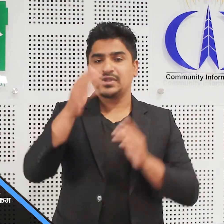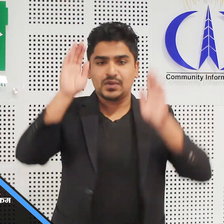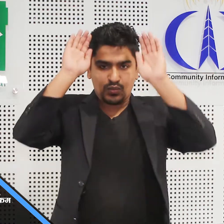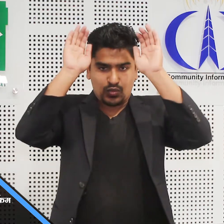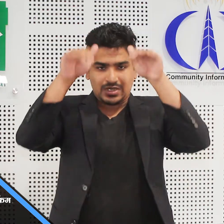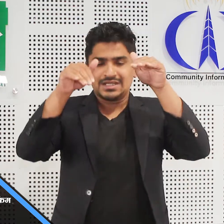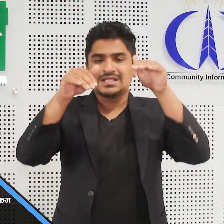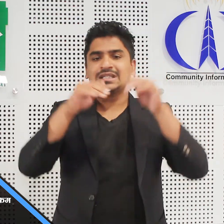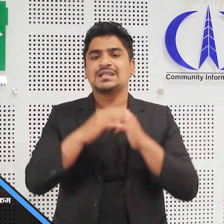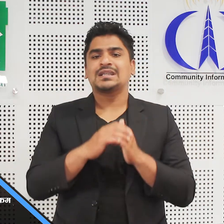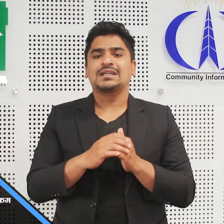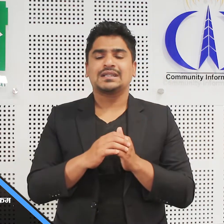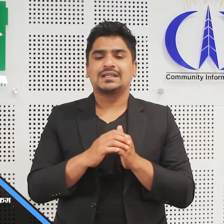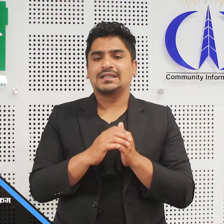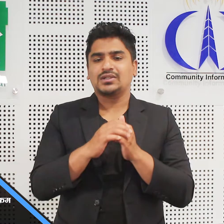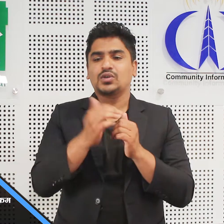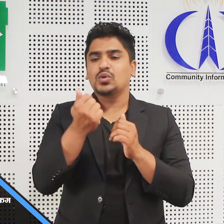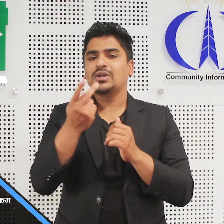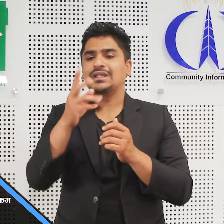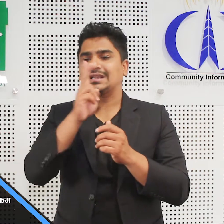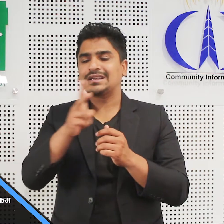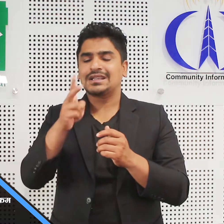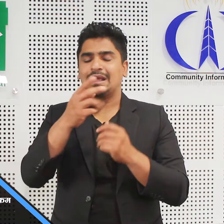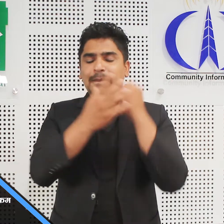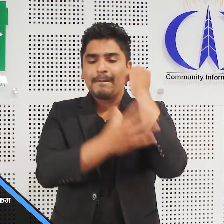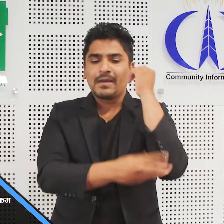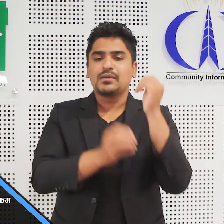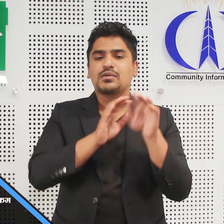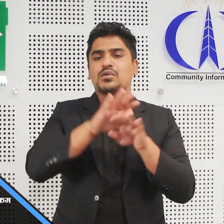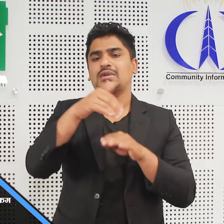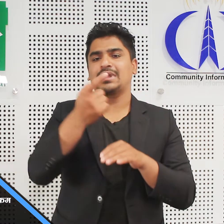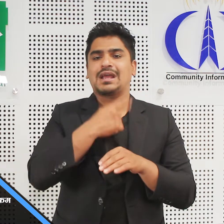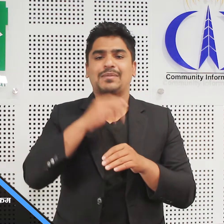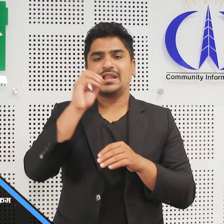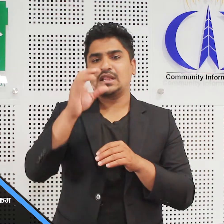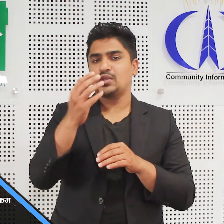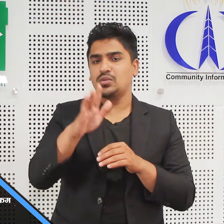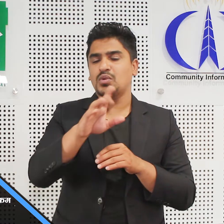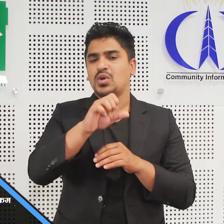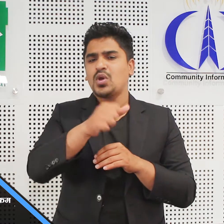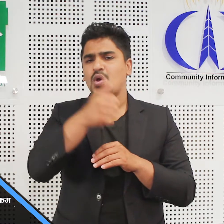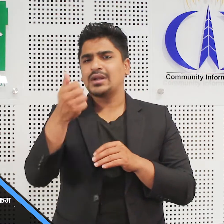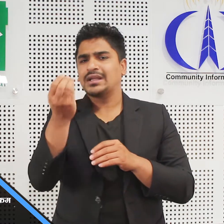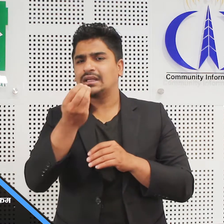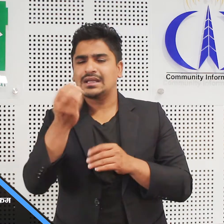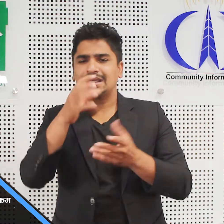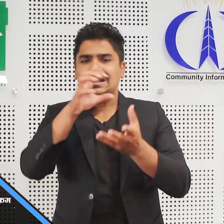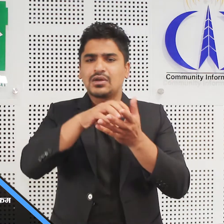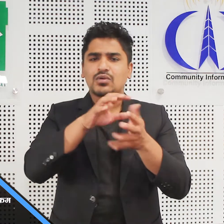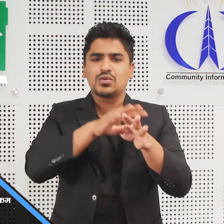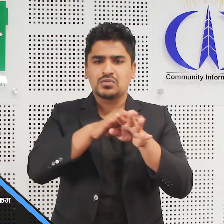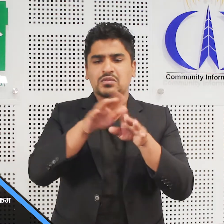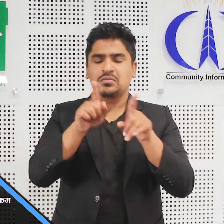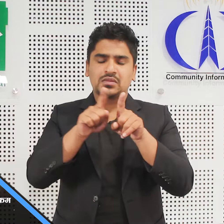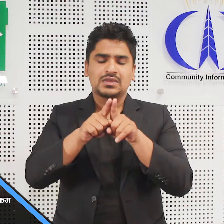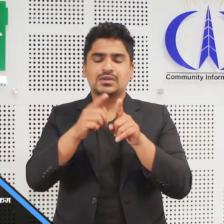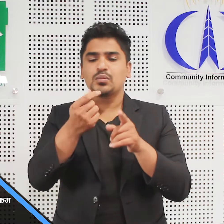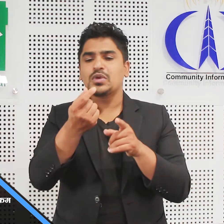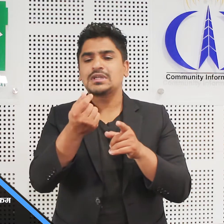न, पाडी किनेर पनि कतिपय त्यस्ता अति विपन्नहरूलाई हामीले दियौँ र अन्य केही केही ठाउँमा नगर्दै पनि हामीले केही रकमहरू